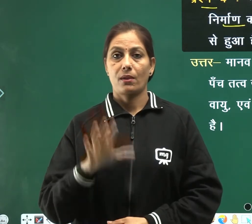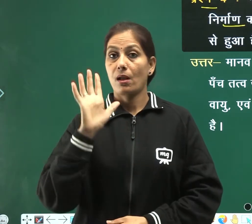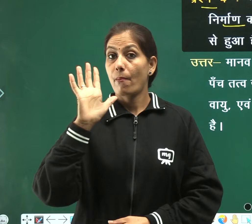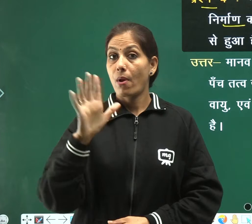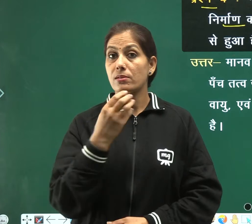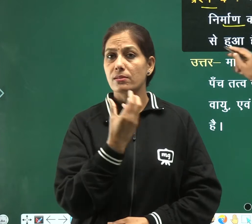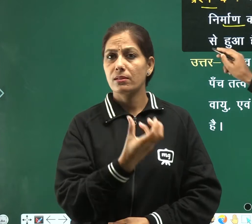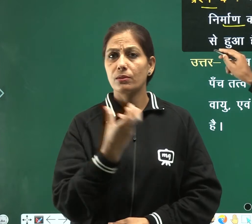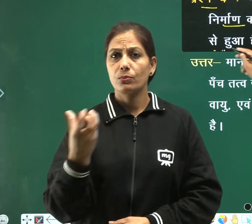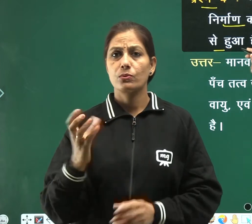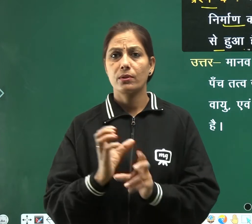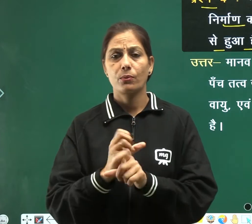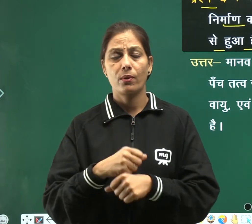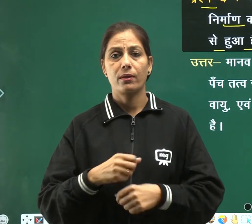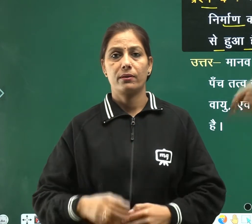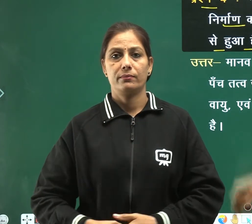5 तत्वों से हुआ है?